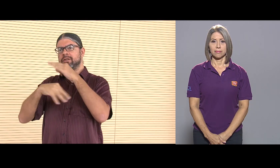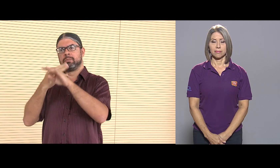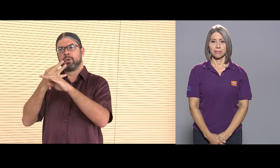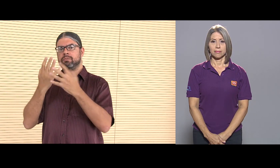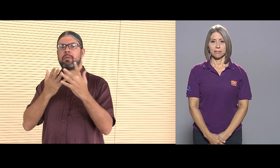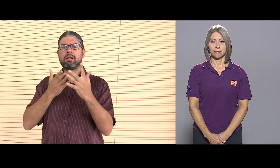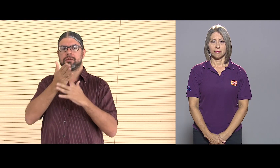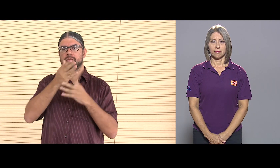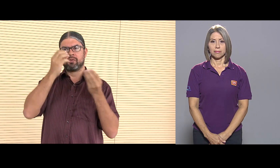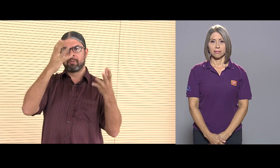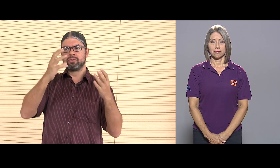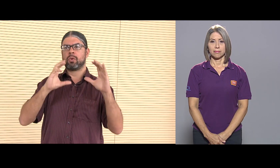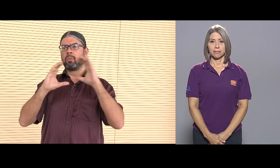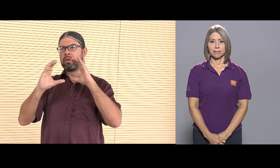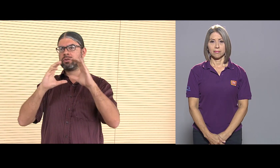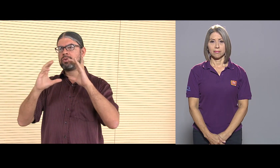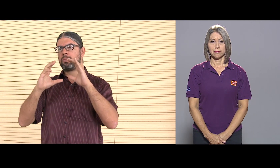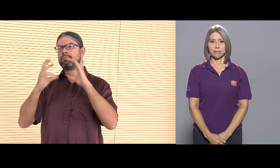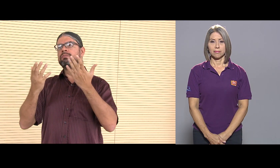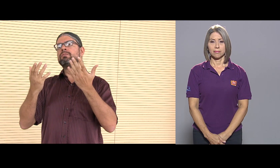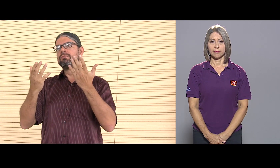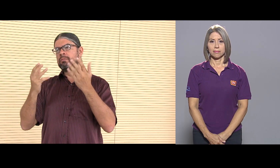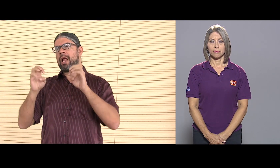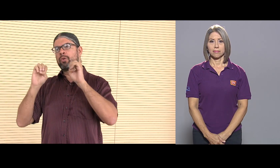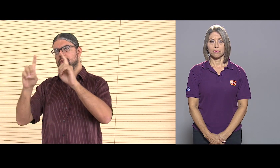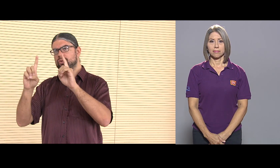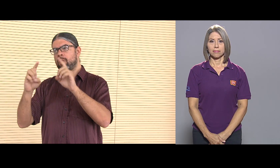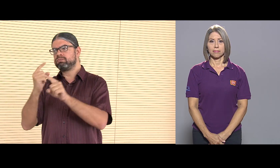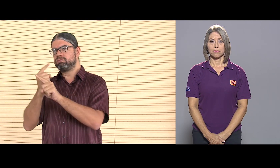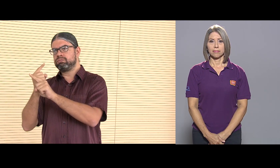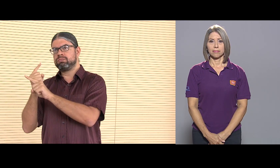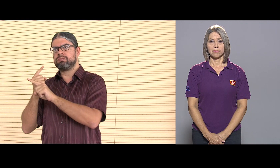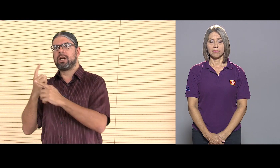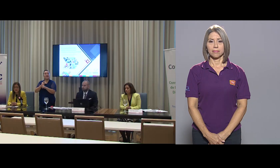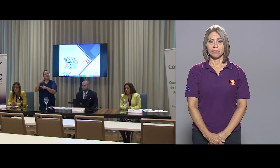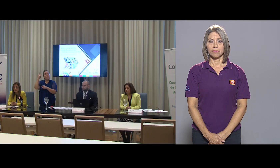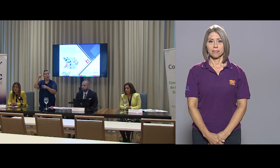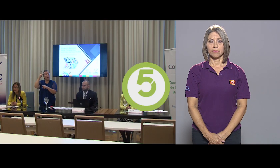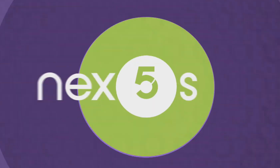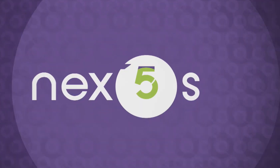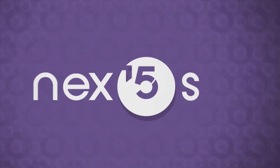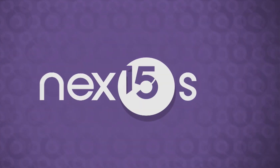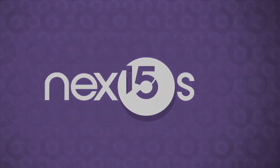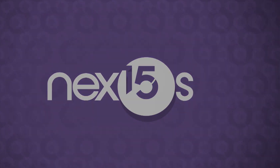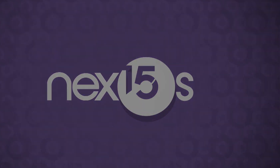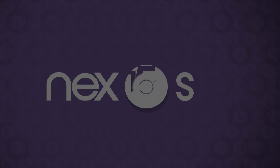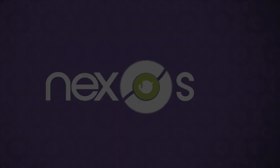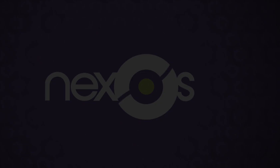diferentes tipos, por ejemplo, información, comunicación, educación, en forma efectiva.